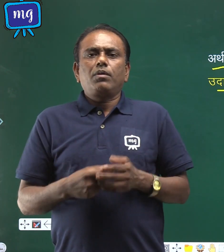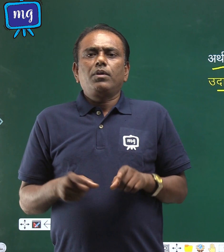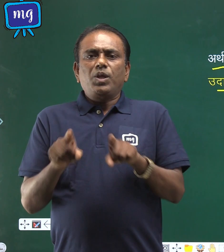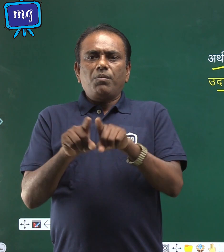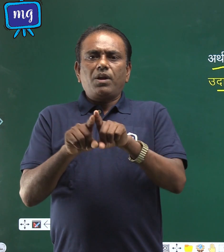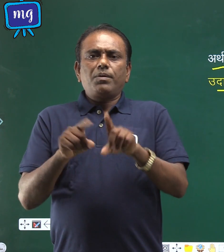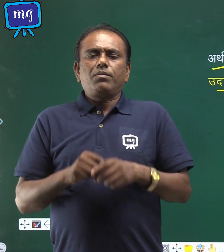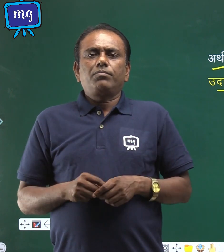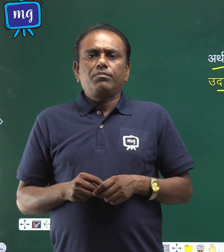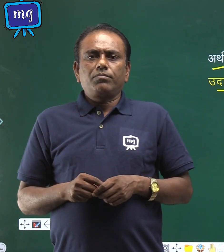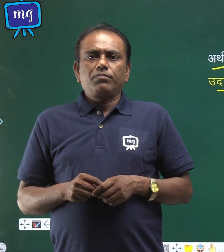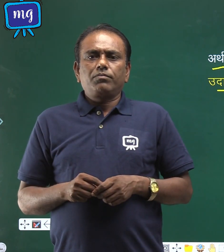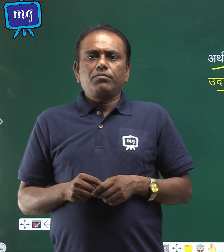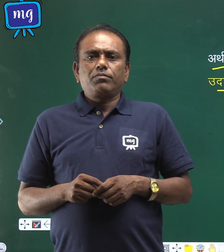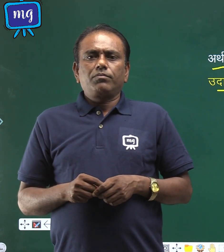बराबर